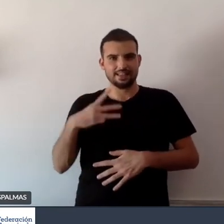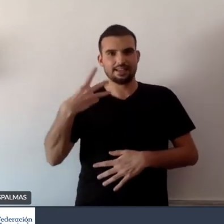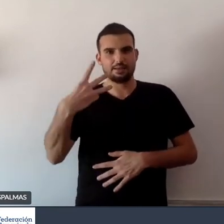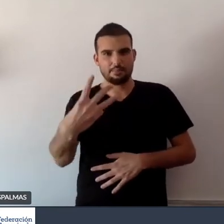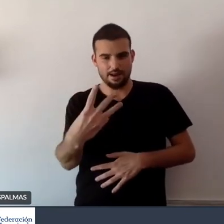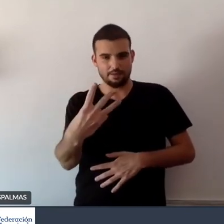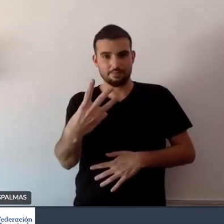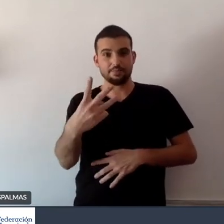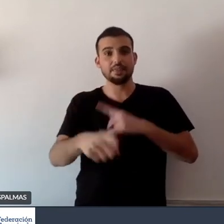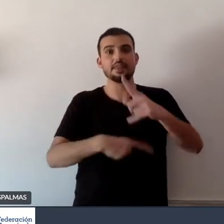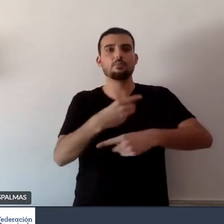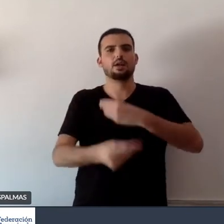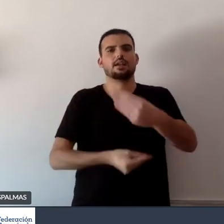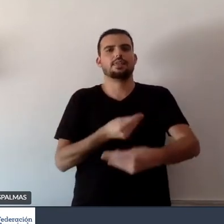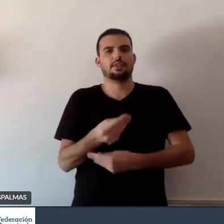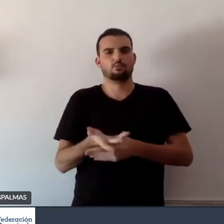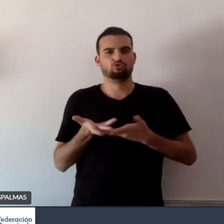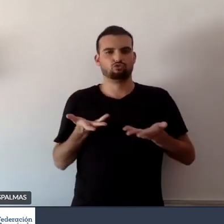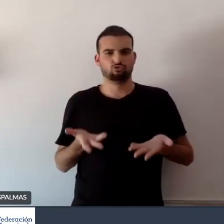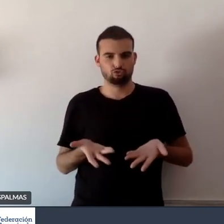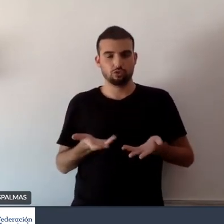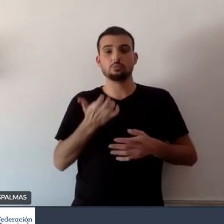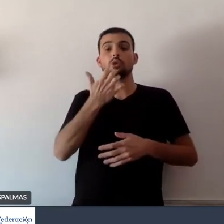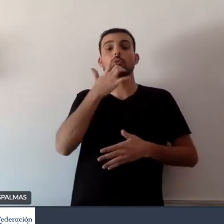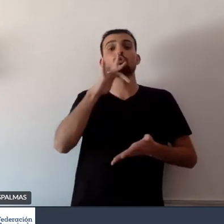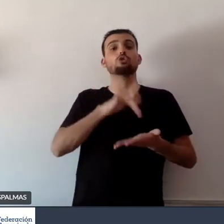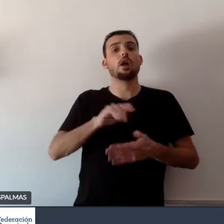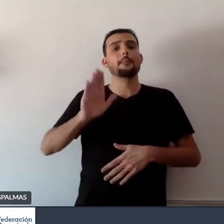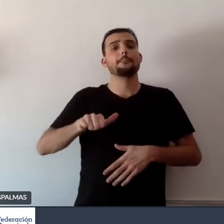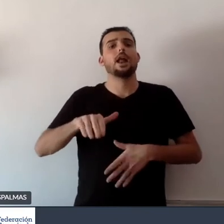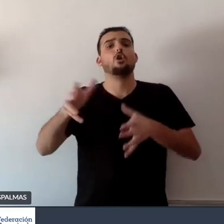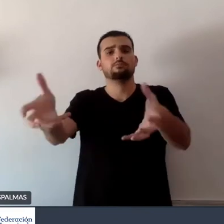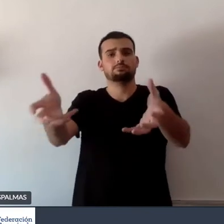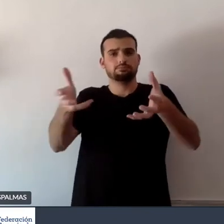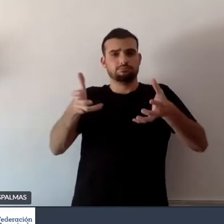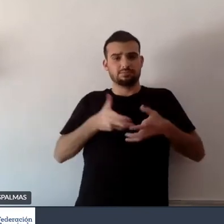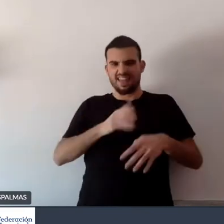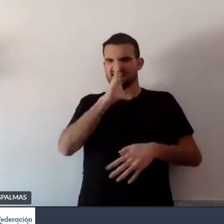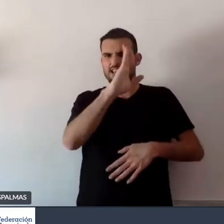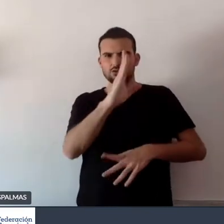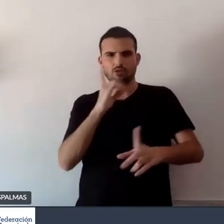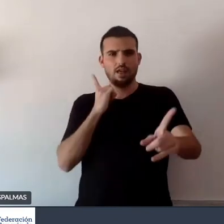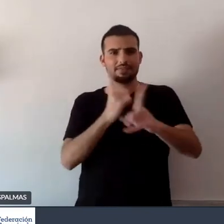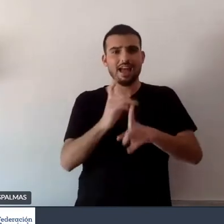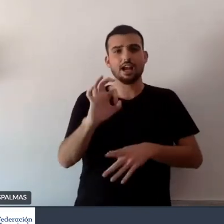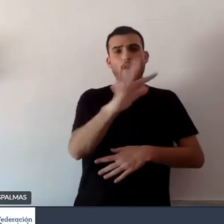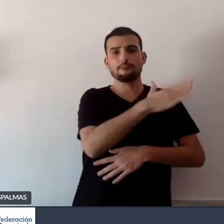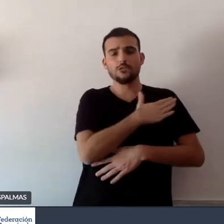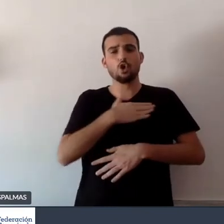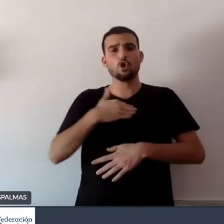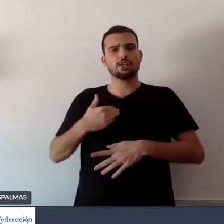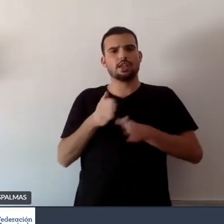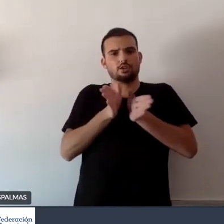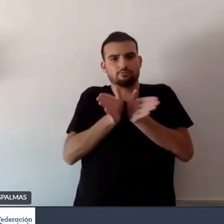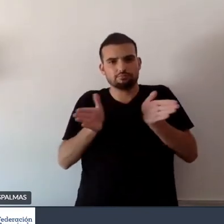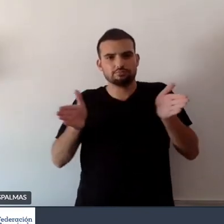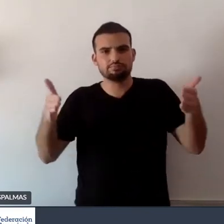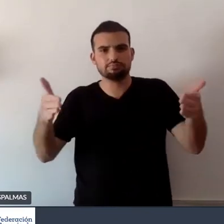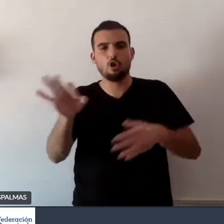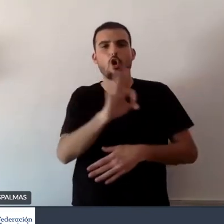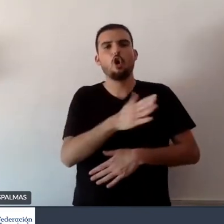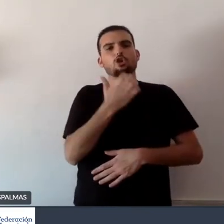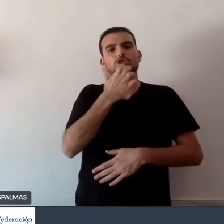¿qué hacemos con las inversiones? Si cuando nos llega el balón atacamos directamente, si queremos penetrar y dividir como herramienta principal, si somos un